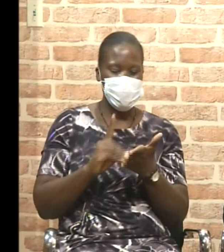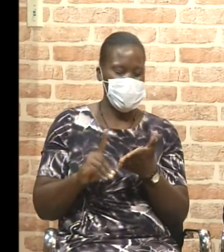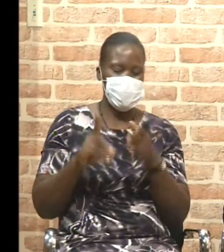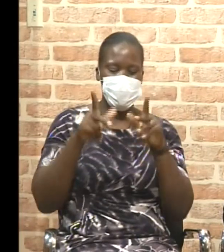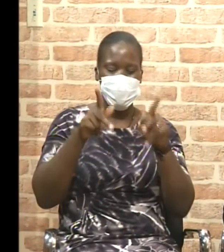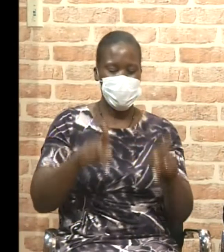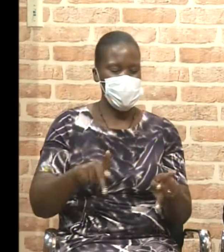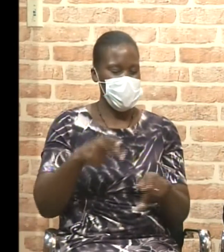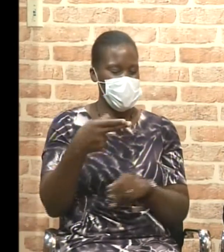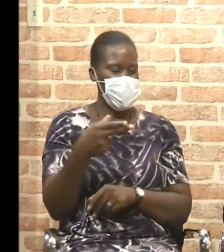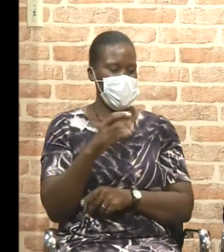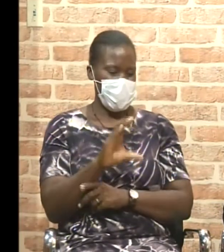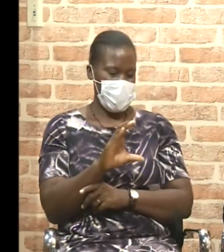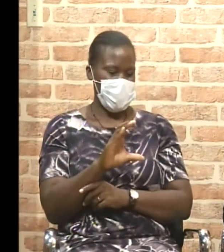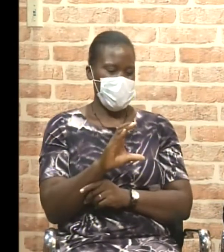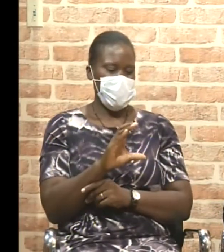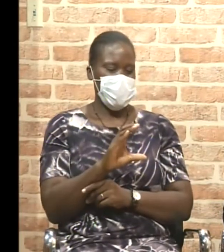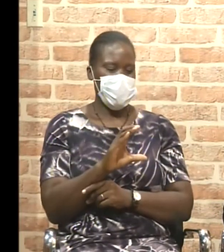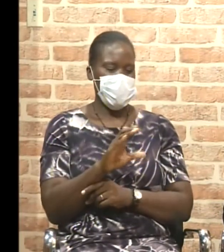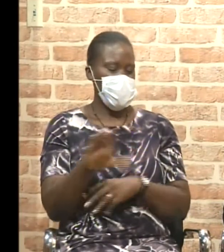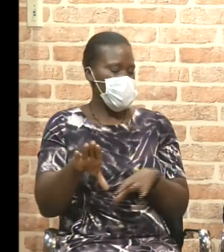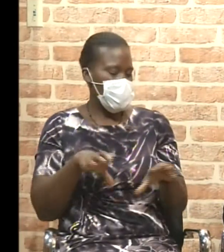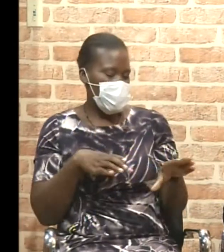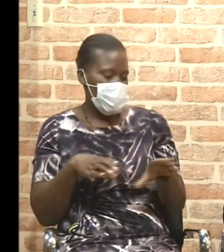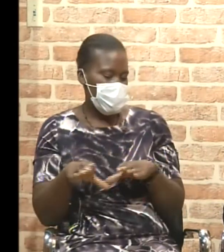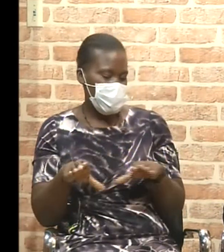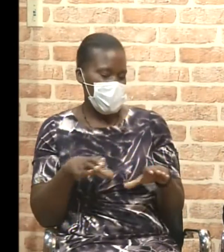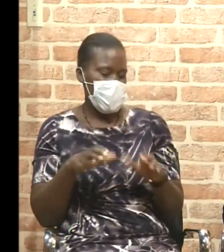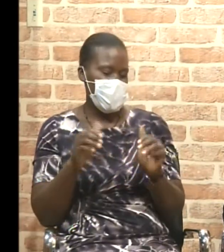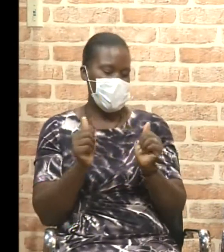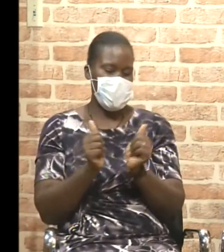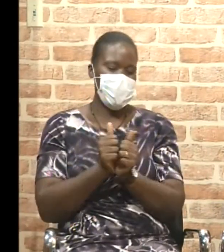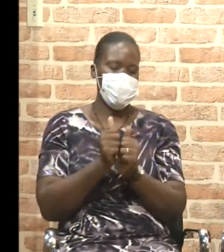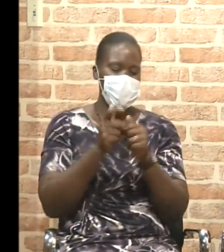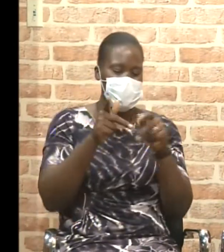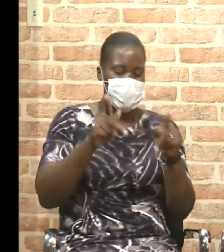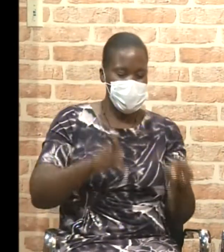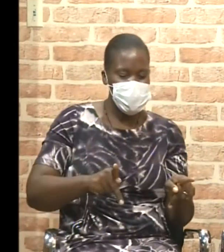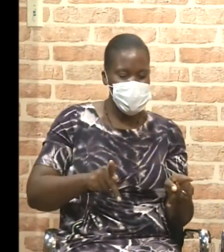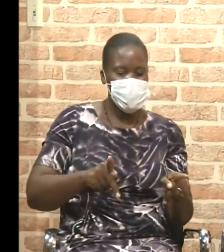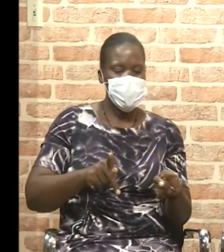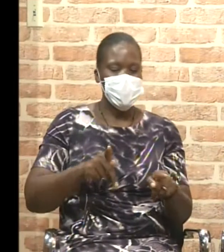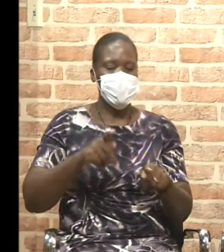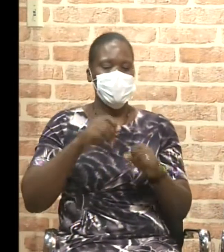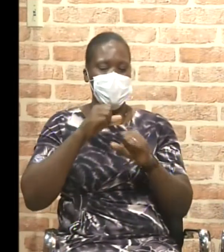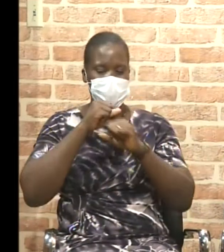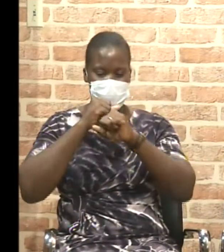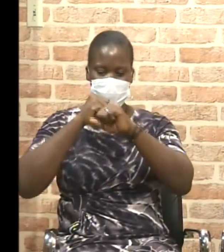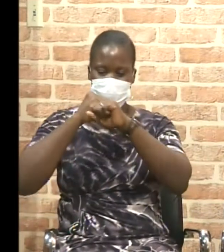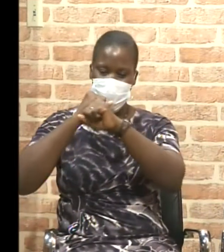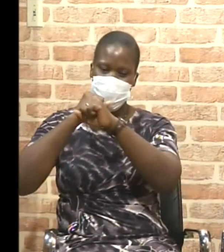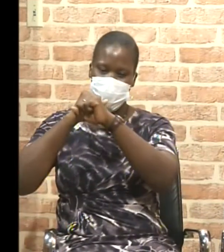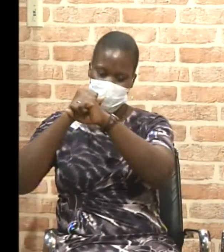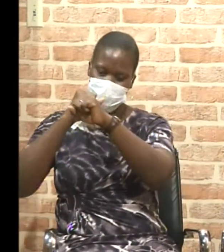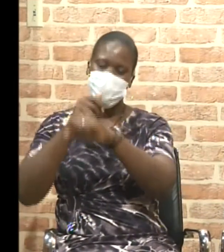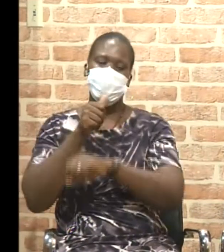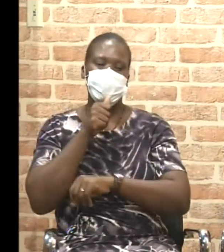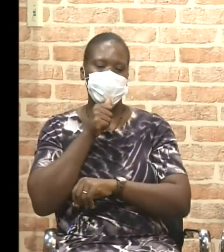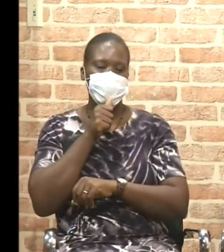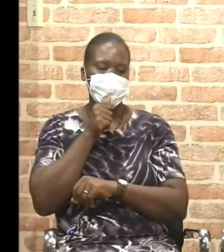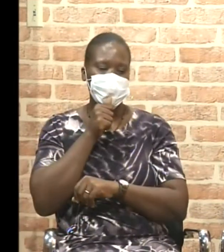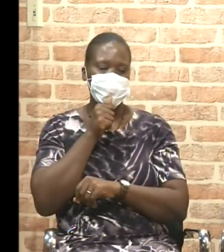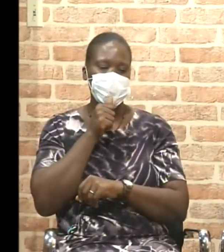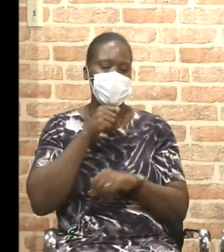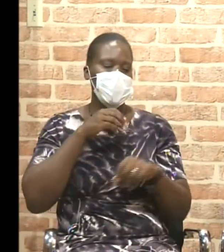qui est handicapé. Et nous faisons avec des gens qui ont réalisé des sports pour privé, nous faisons tout avec des gens qui